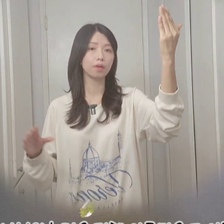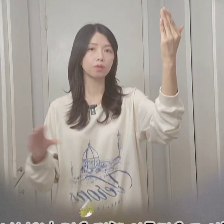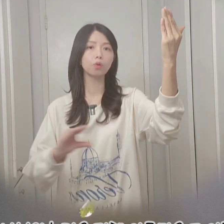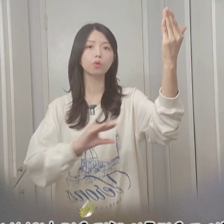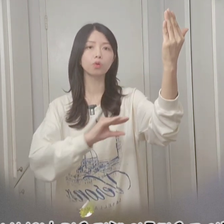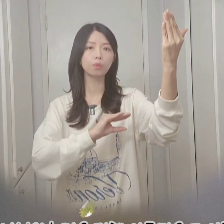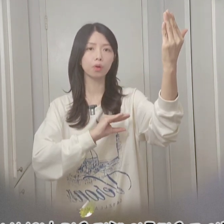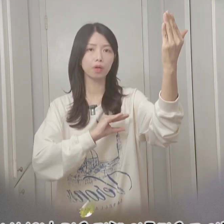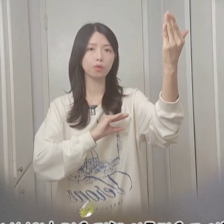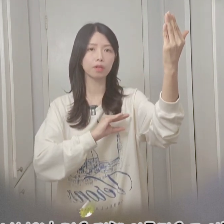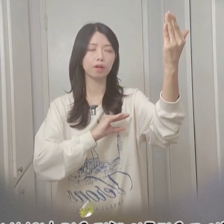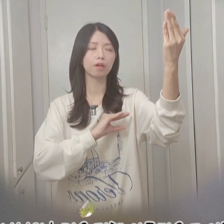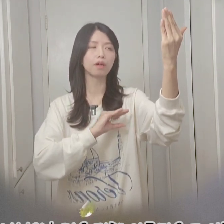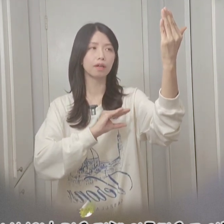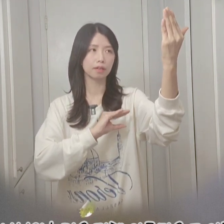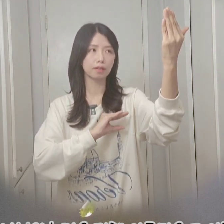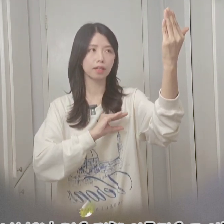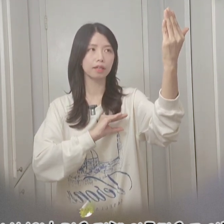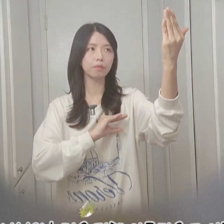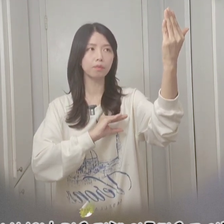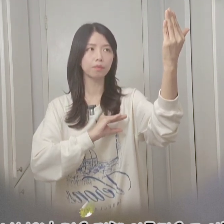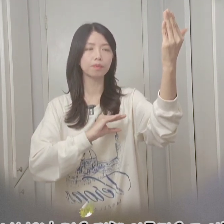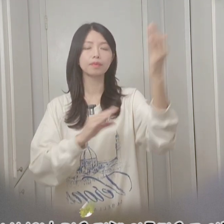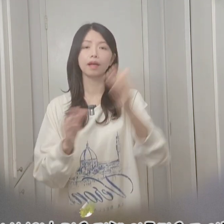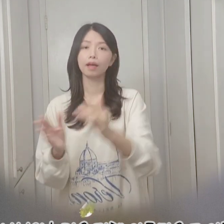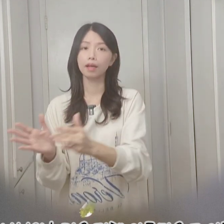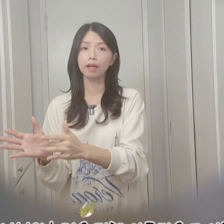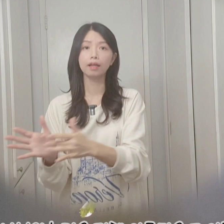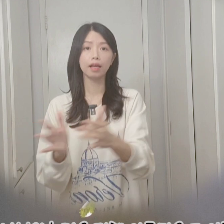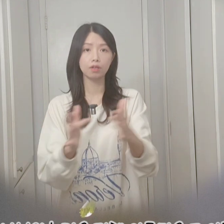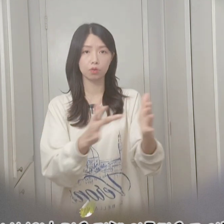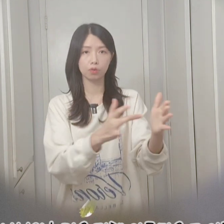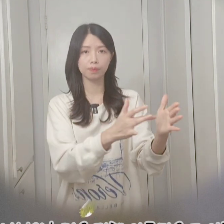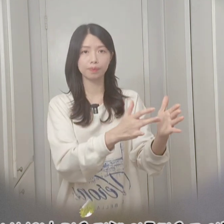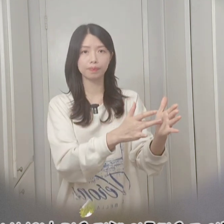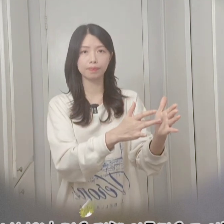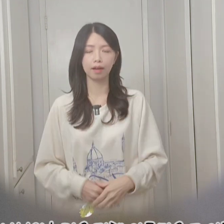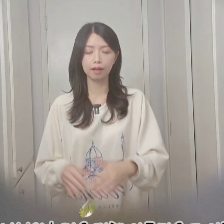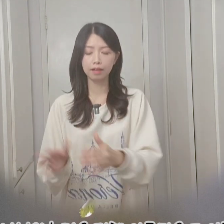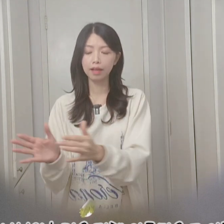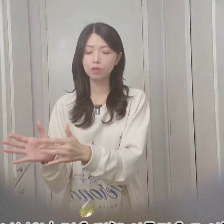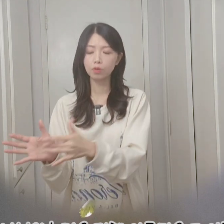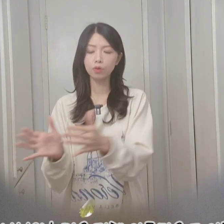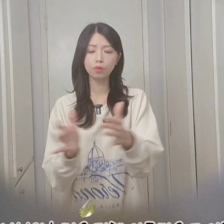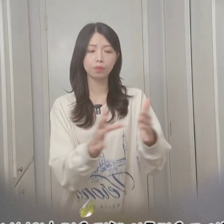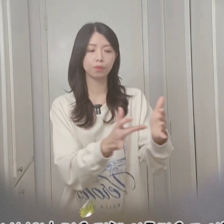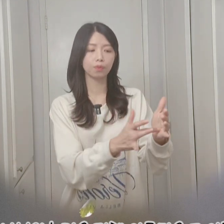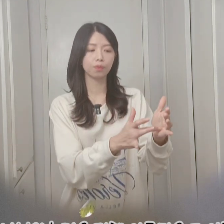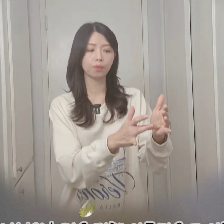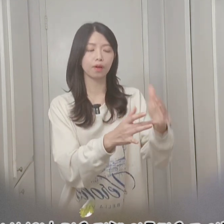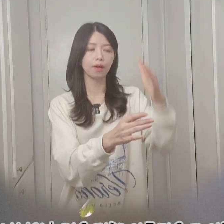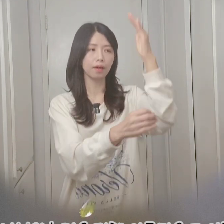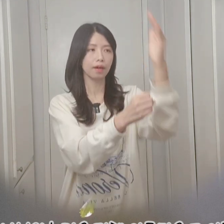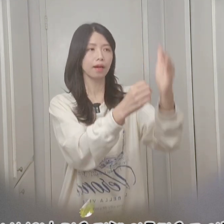하고 왼손으로 표현해줬어요. 그 이름 예수. 예수